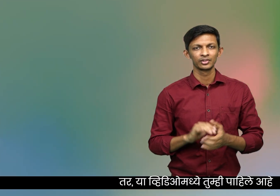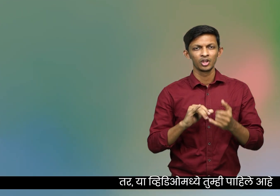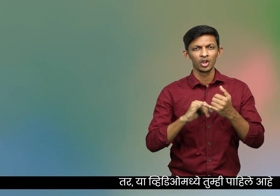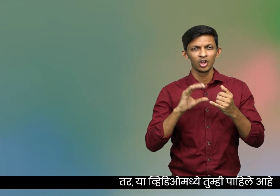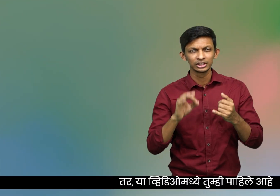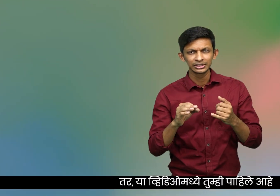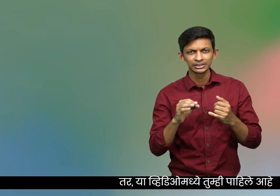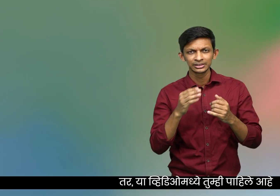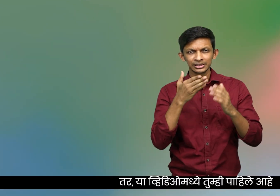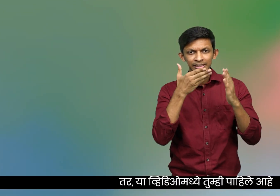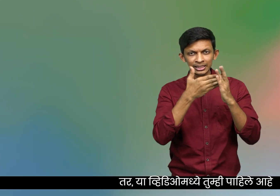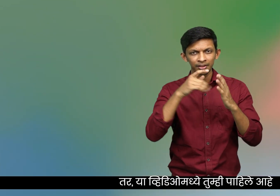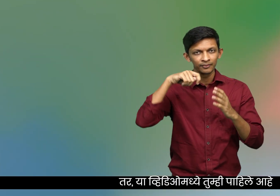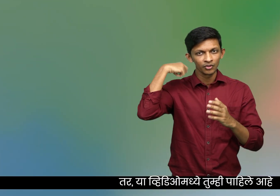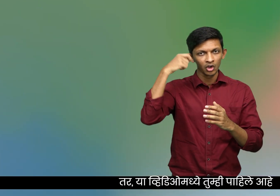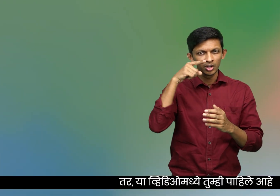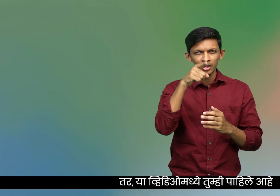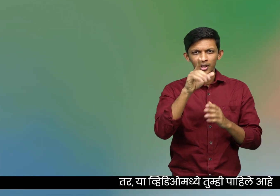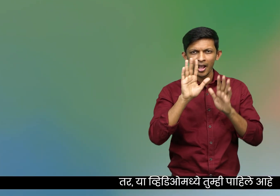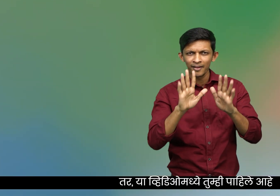तर या व्हिडिओमध्ये तुम्ही पाहिले आहे.